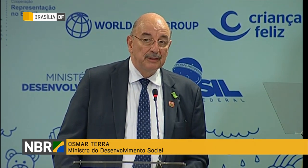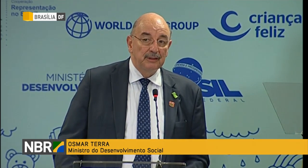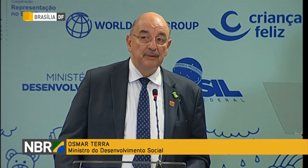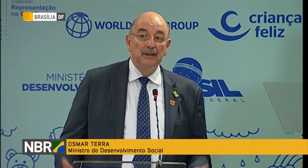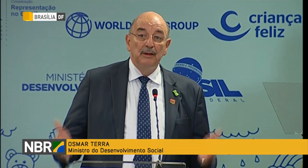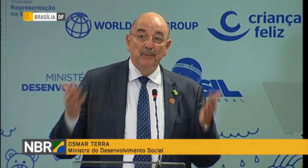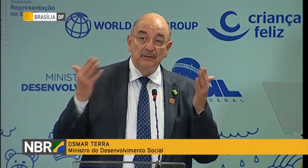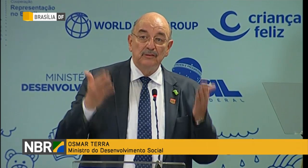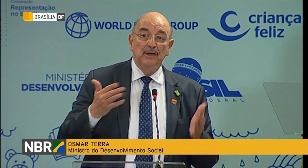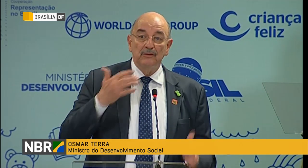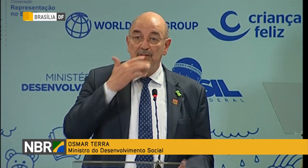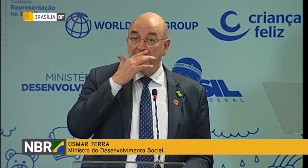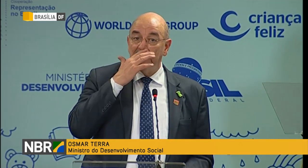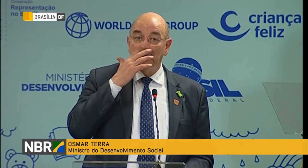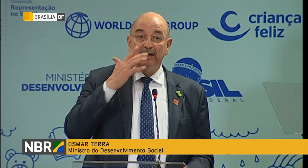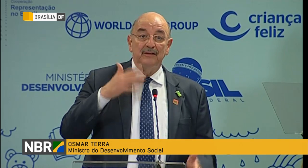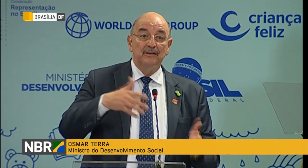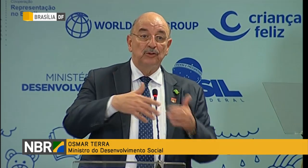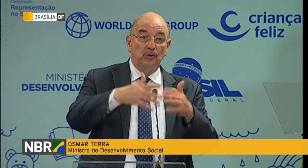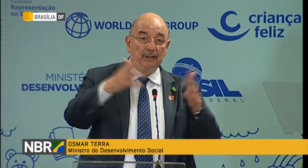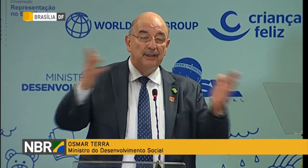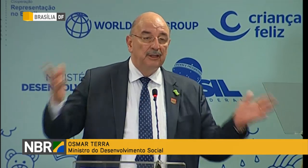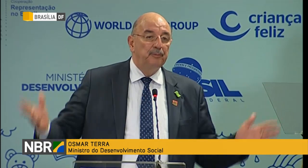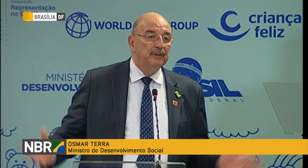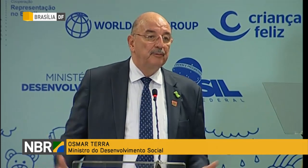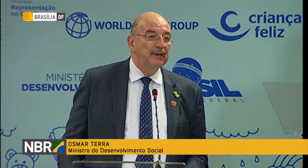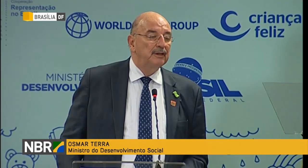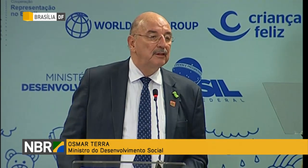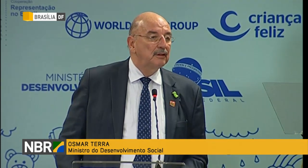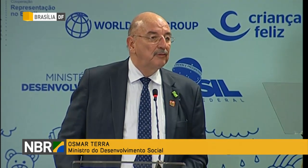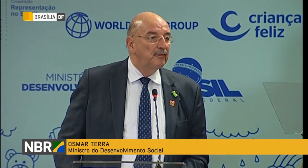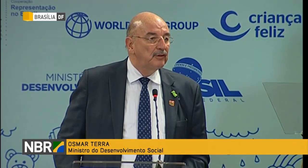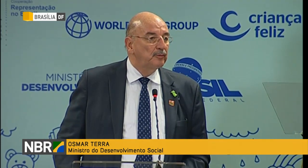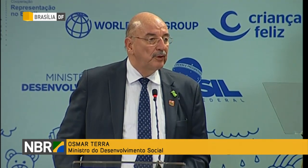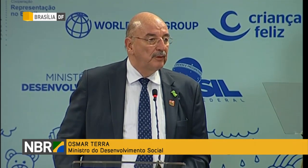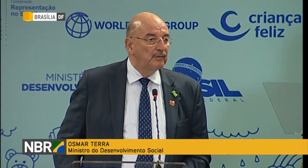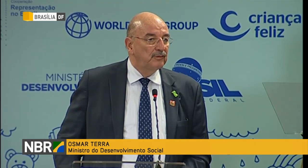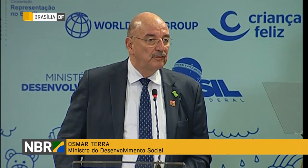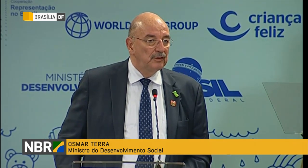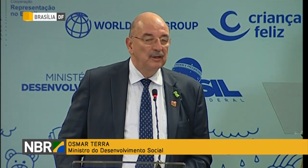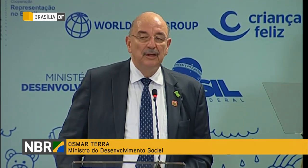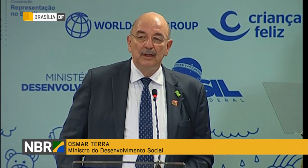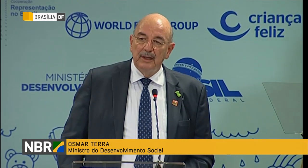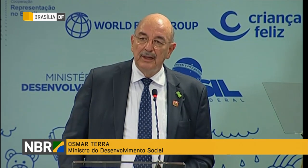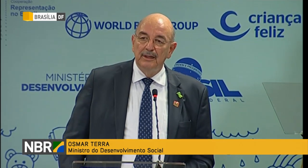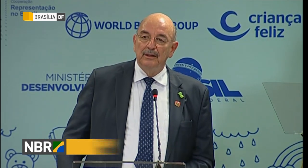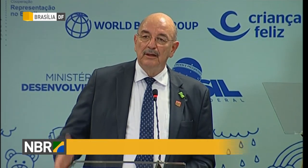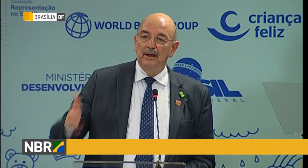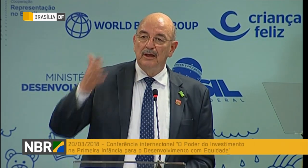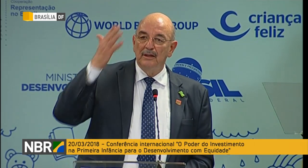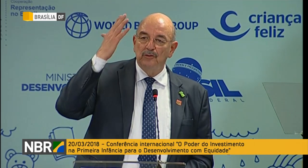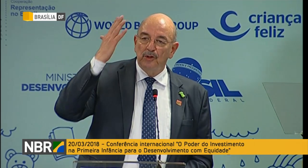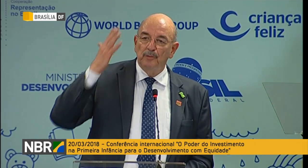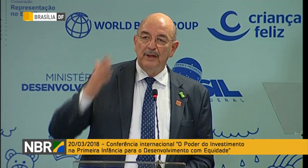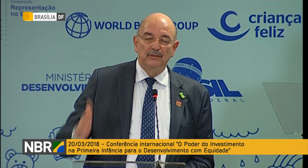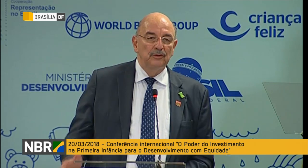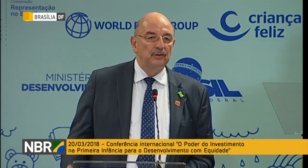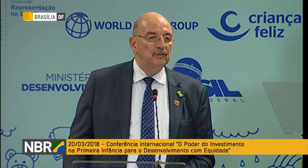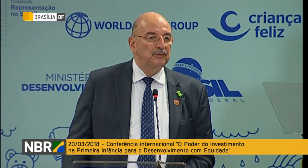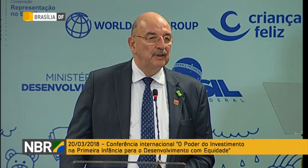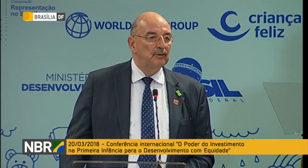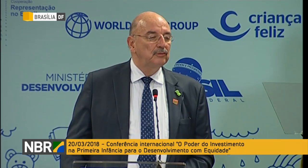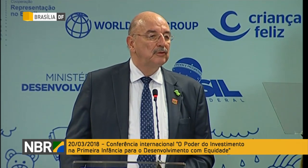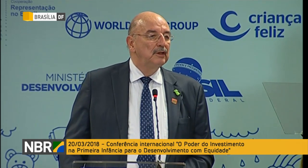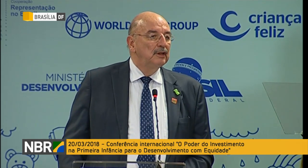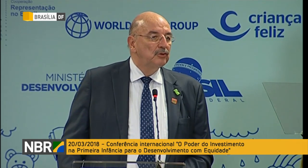da primeira-dama, mas quero dizer que agradecer a toda a equipe também que fez o programa existir. Né, Aline? Em todo o Brasil,